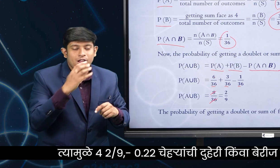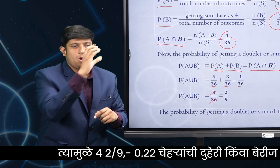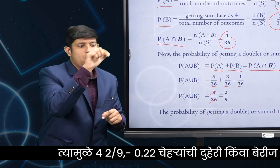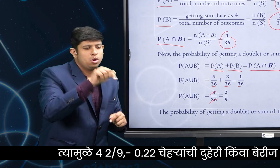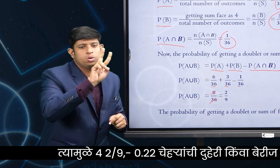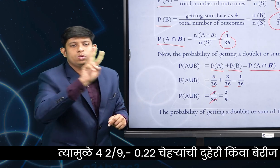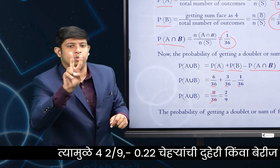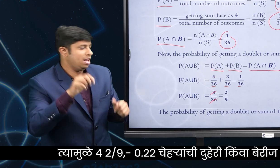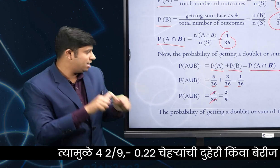बेरीज असण्याची शक्यता.